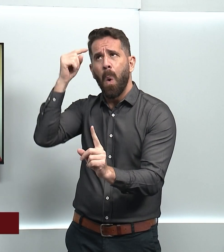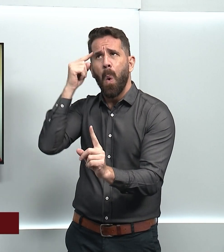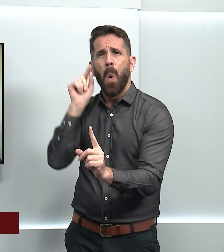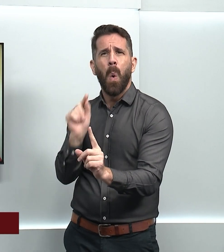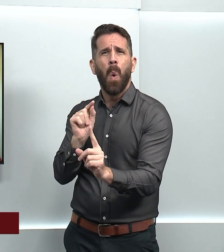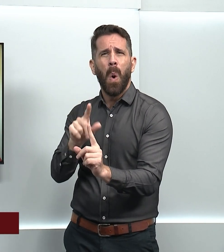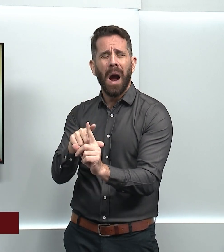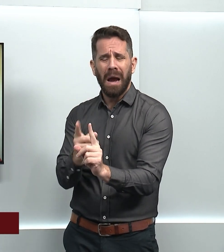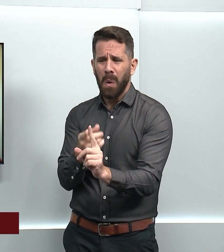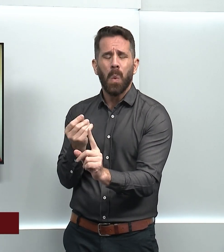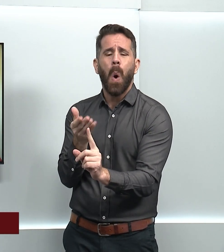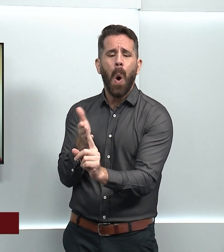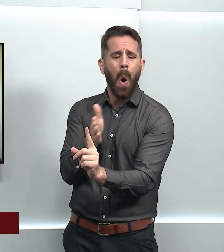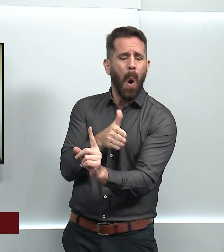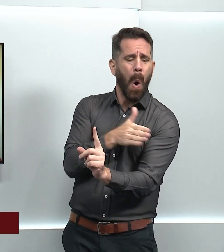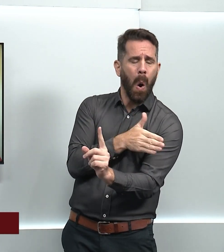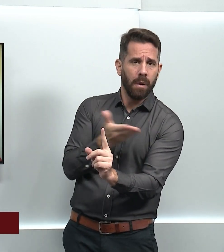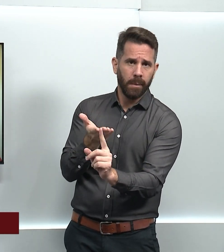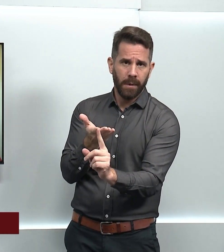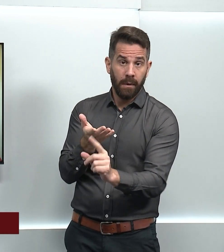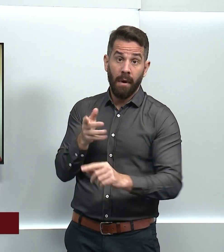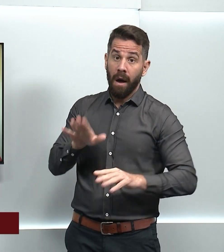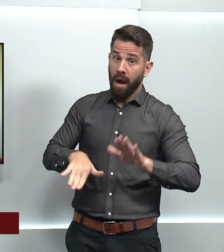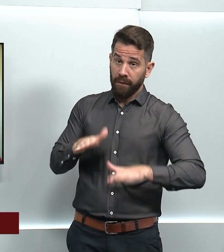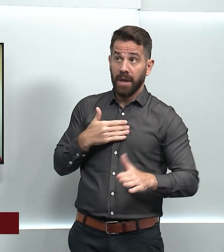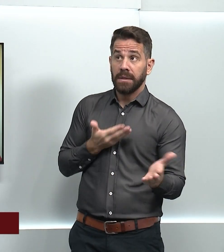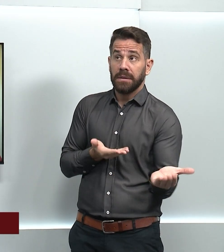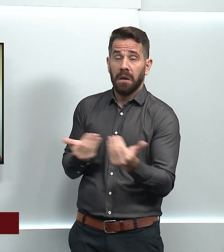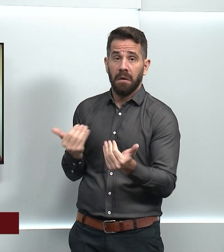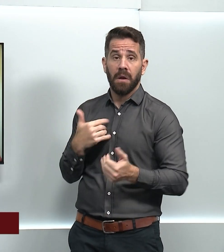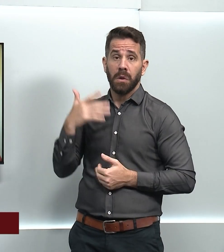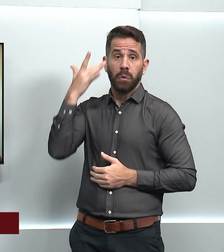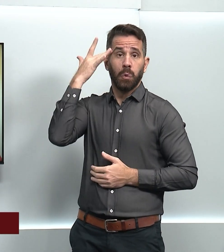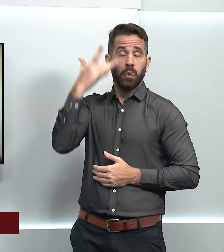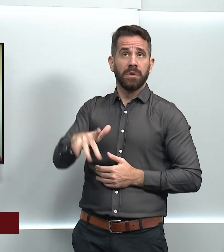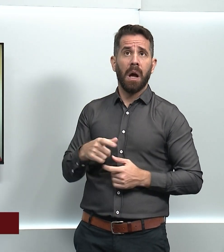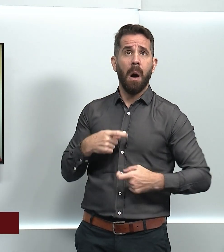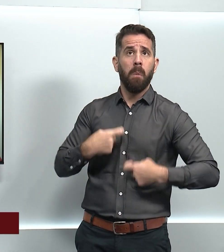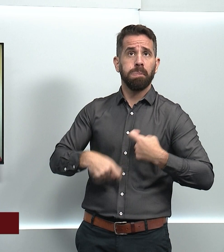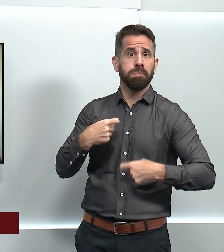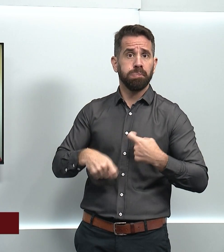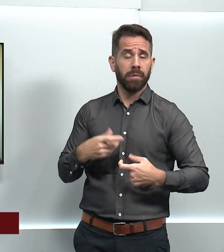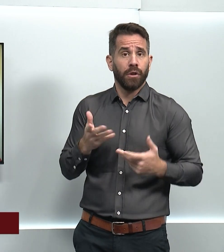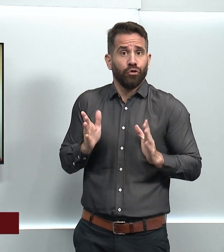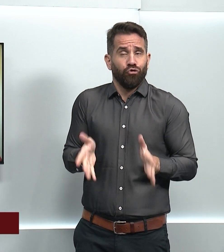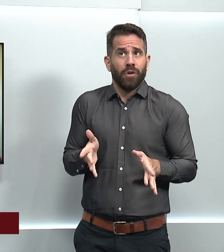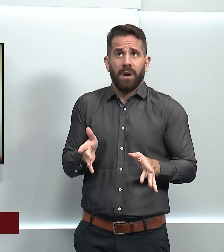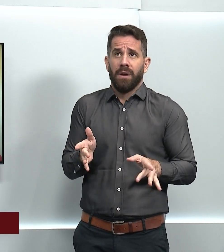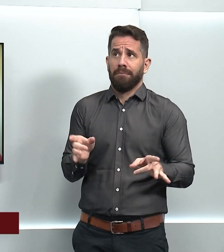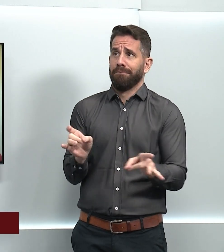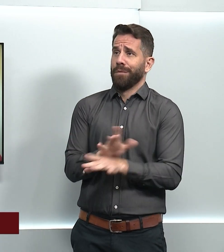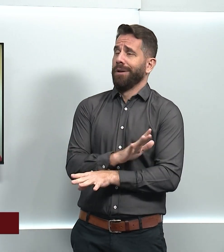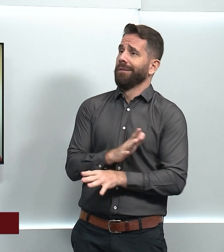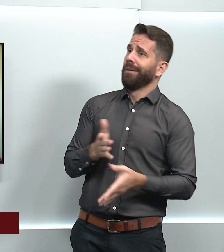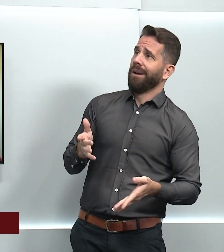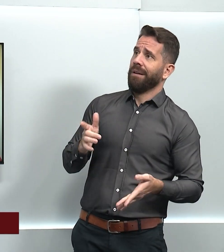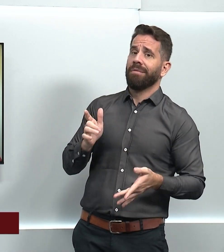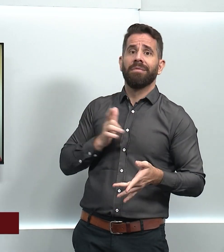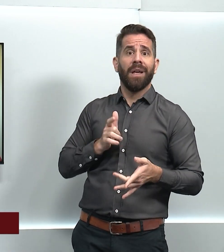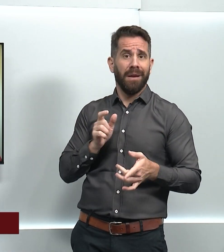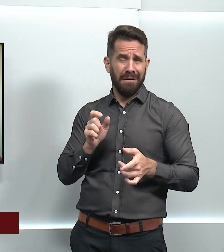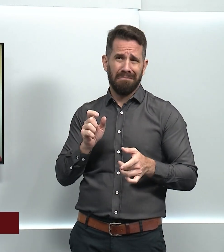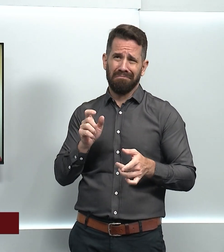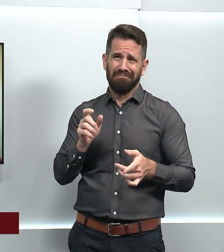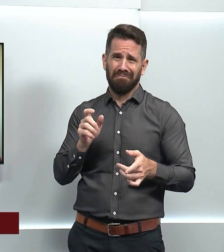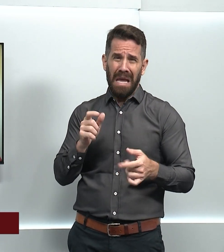né? Tem o ato sexual ali, mas acredita que não vai acontecer com ela, né? Que isso é difícil de